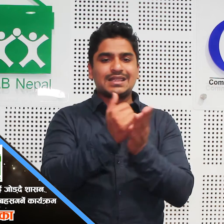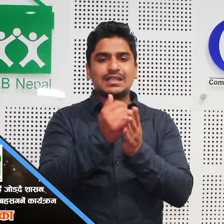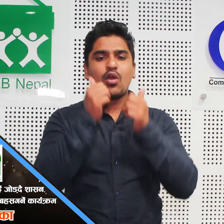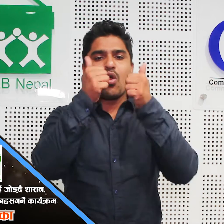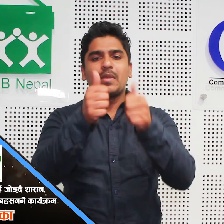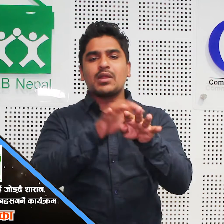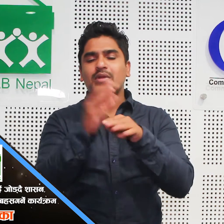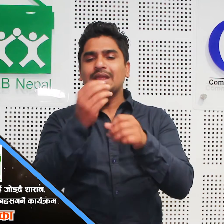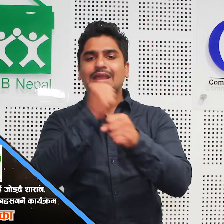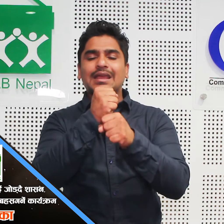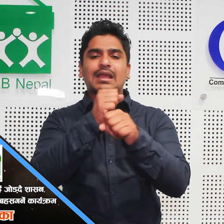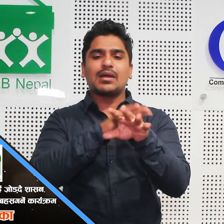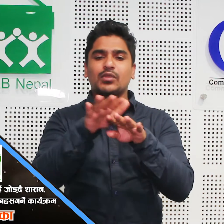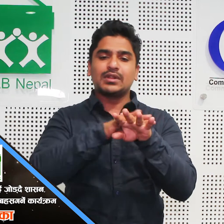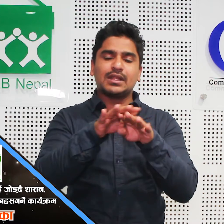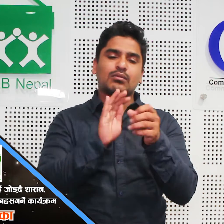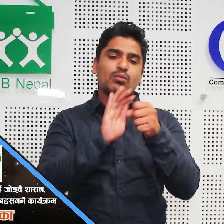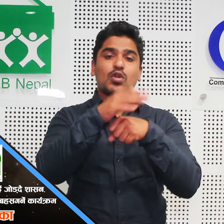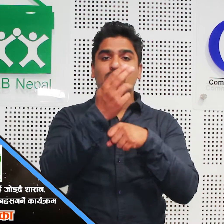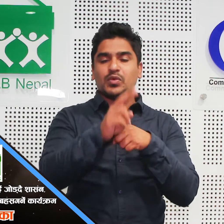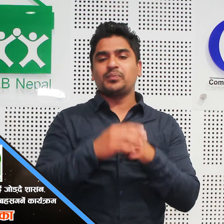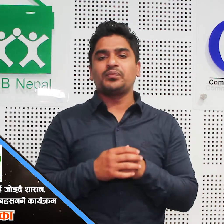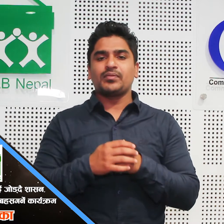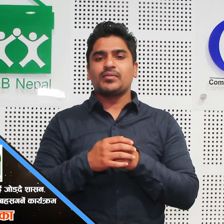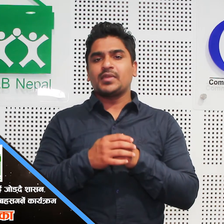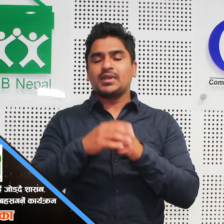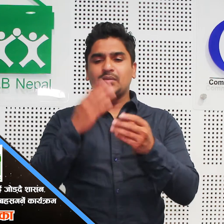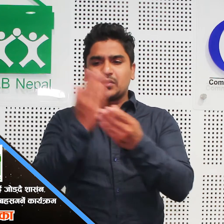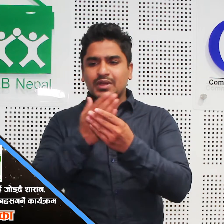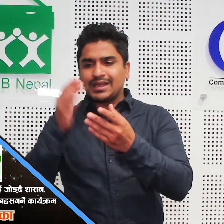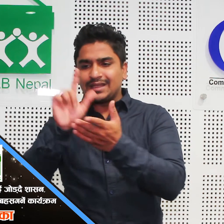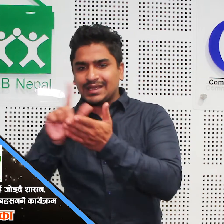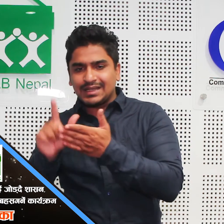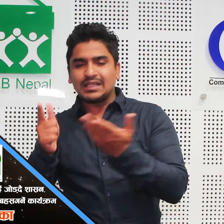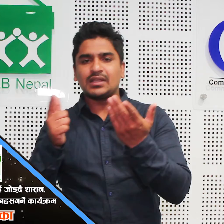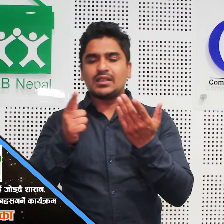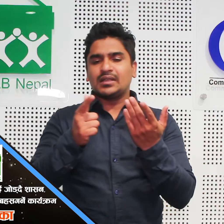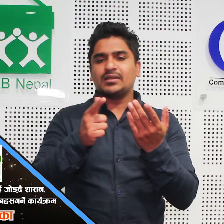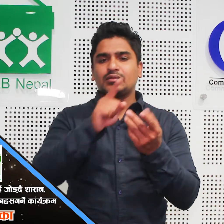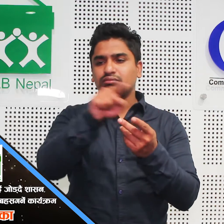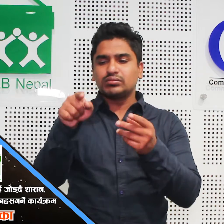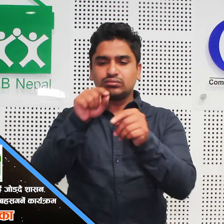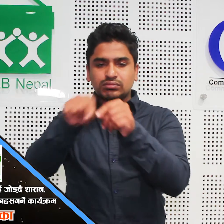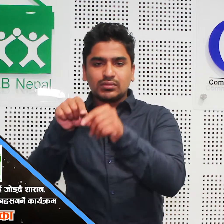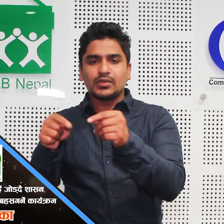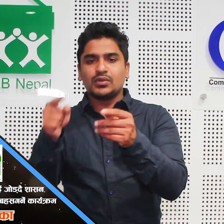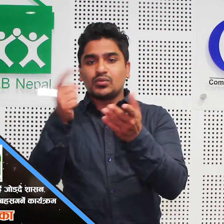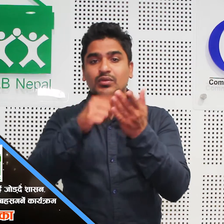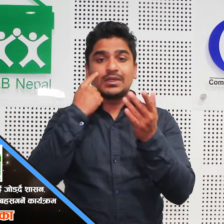अभियानहरू केही कामहरू चाहिँ धेरै बढे, बाँधा जग्गाहरू पनि तरकारी खेती अन्नबालीमा खनिएर बढेको देखिन्छ। तर उनीहरूले के